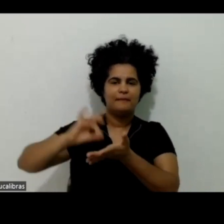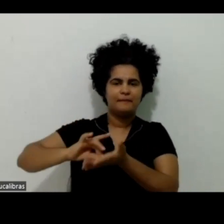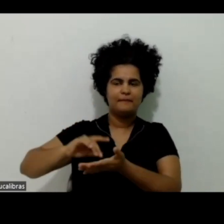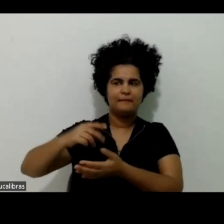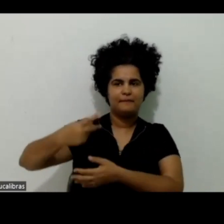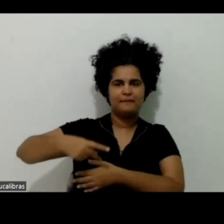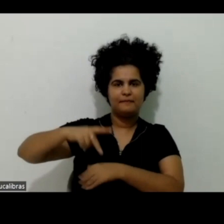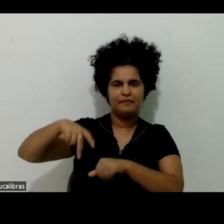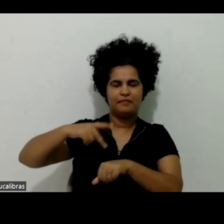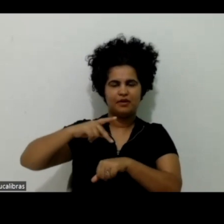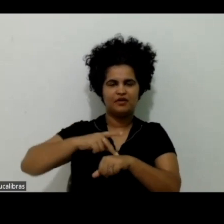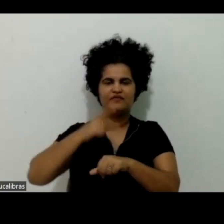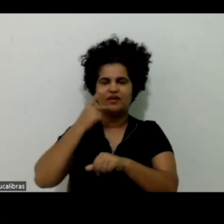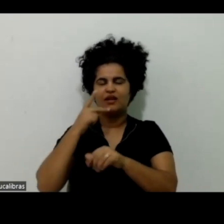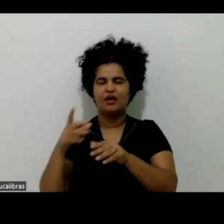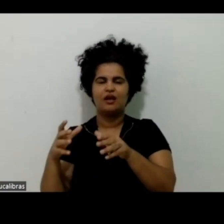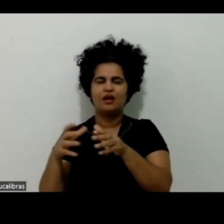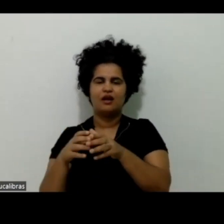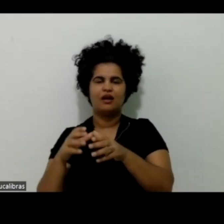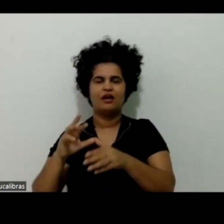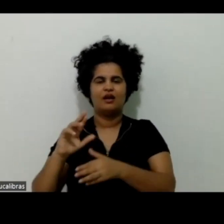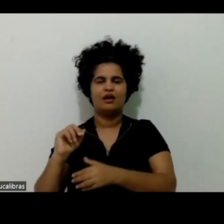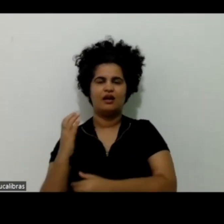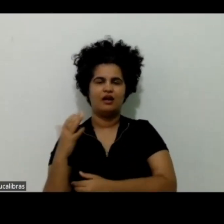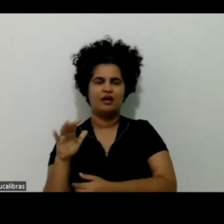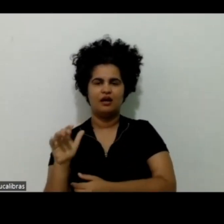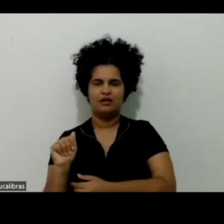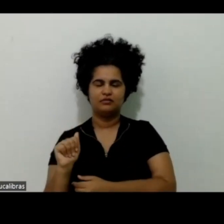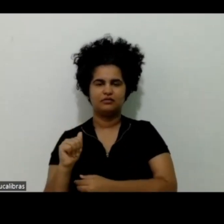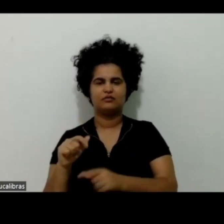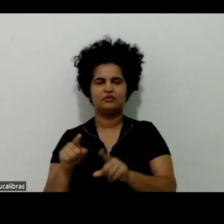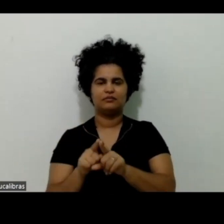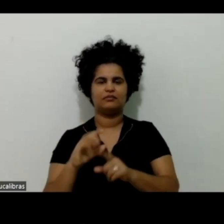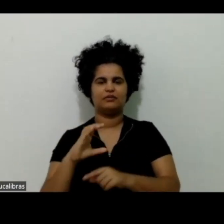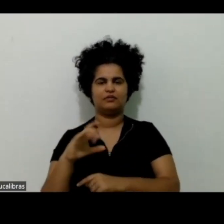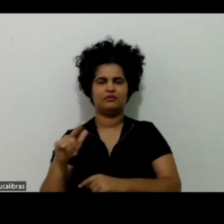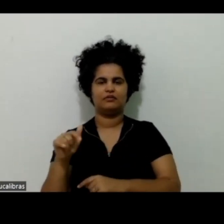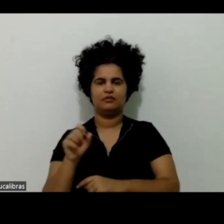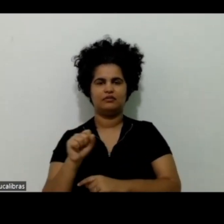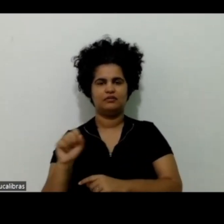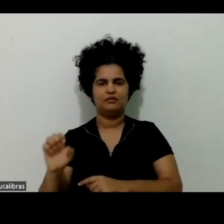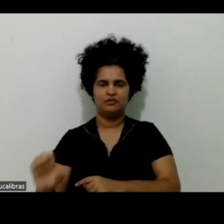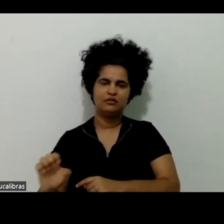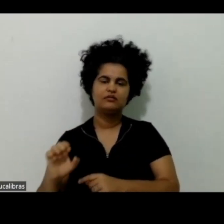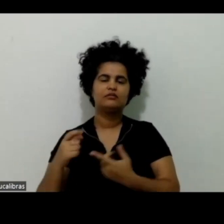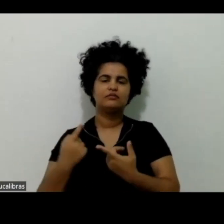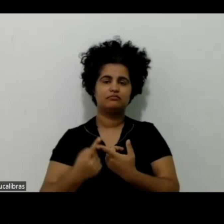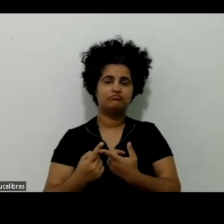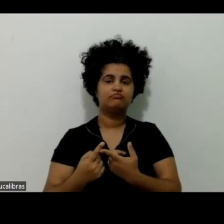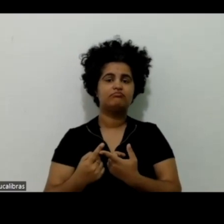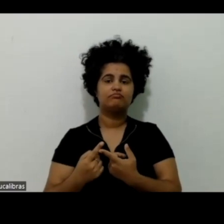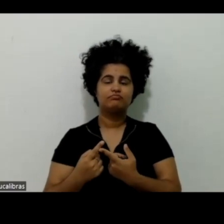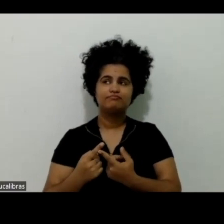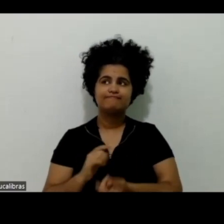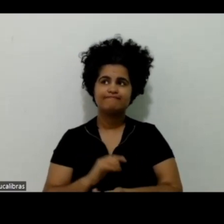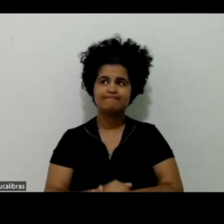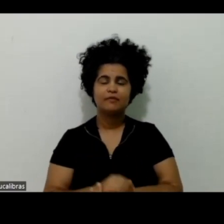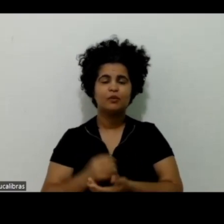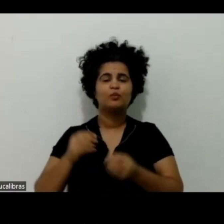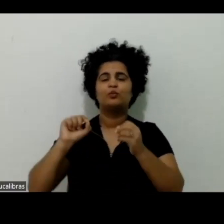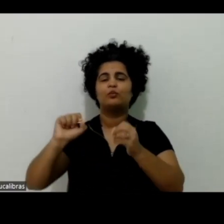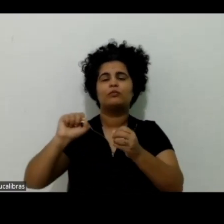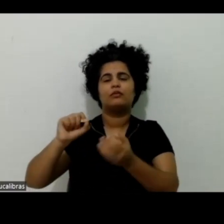e classe é quase que sinônimo. E aí, mas se a gente não consegue fazer as mediações do ponto de vista dos seus fundamentos